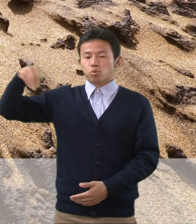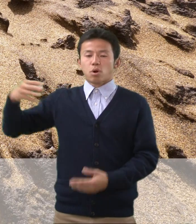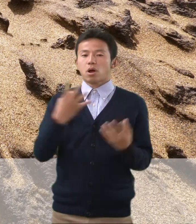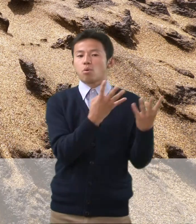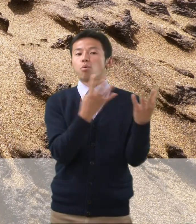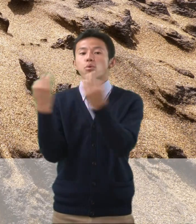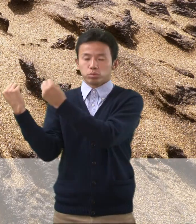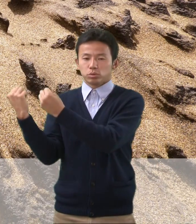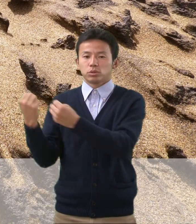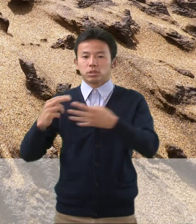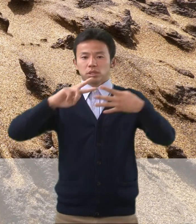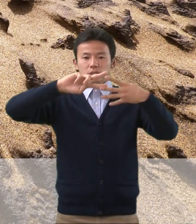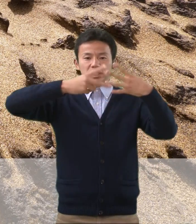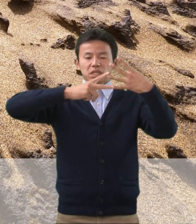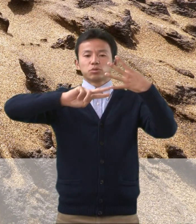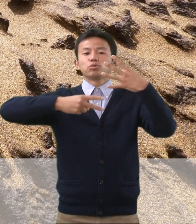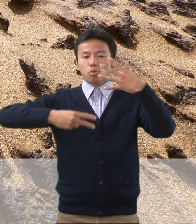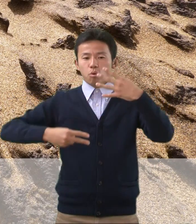てい